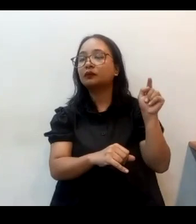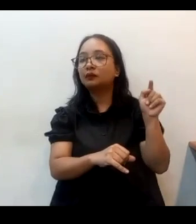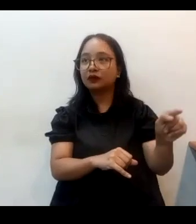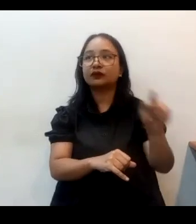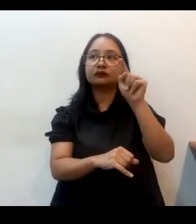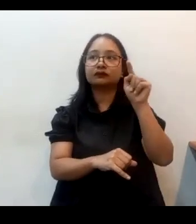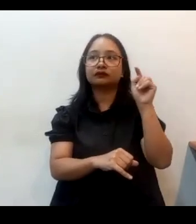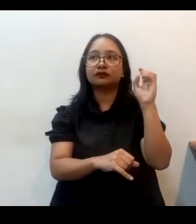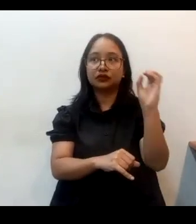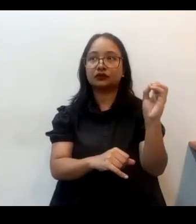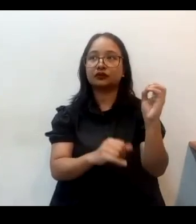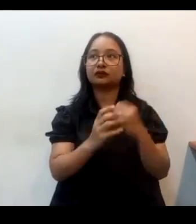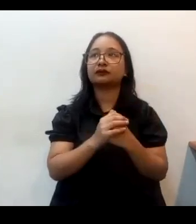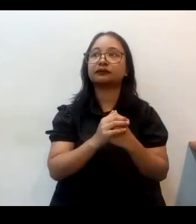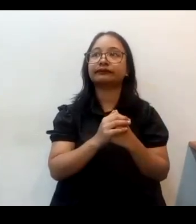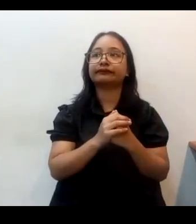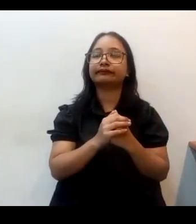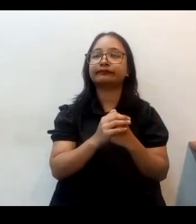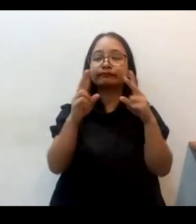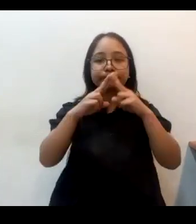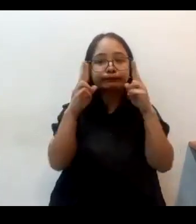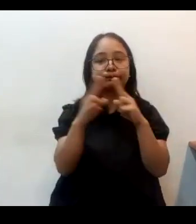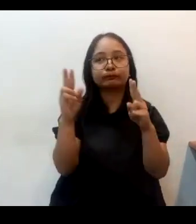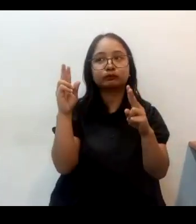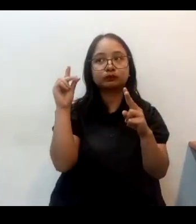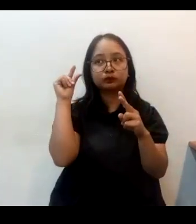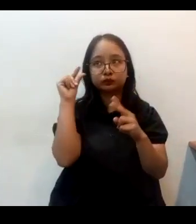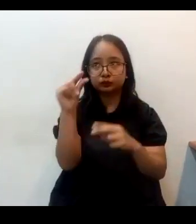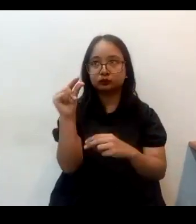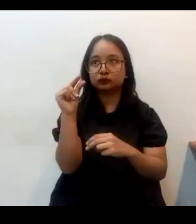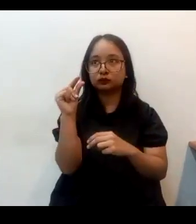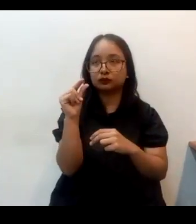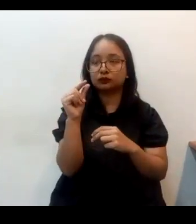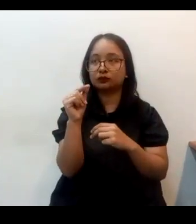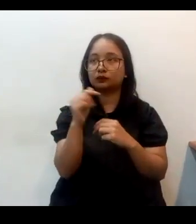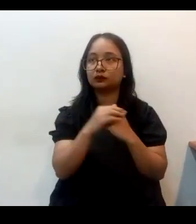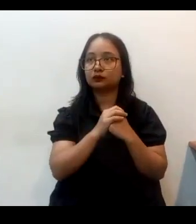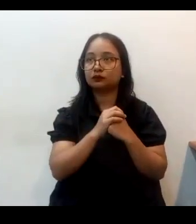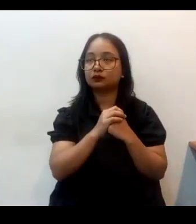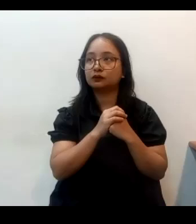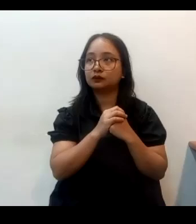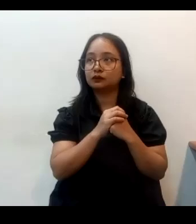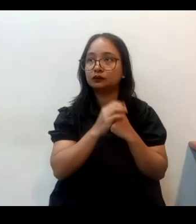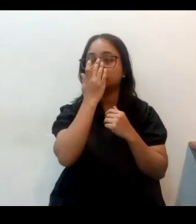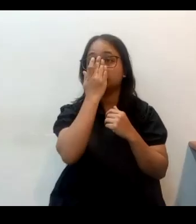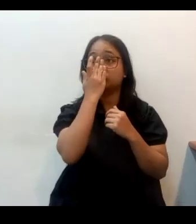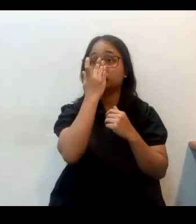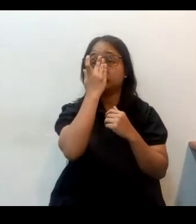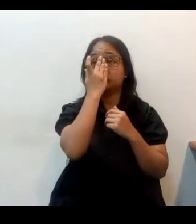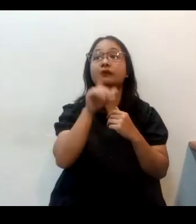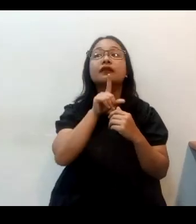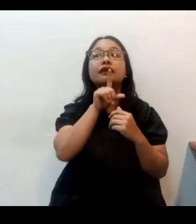small. Yung letra po doon ay napakaliit na. Then the eyesight of eagle